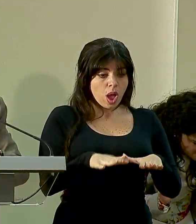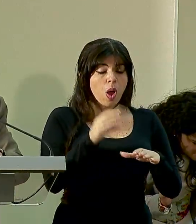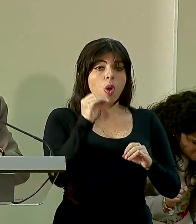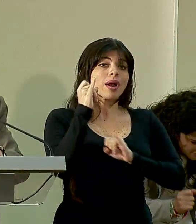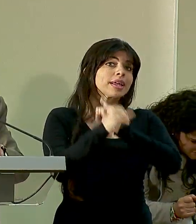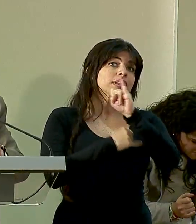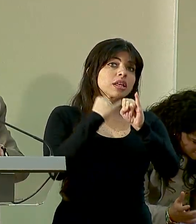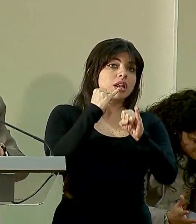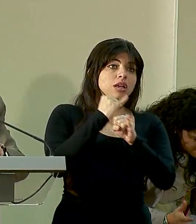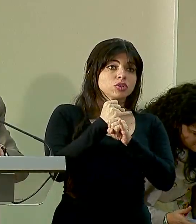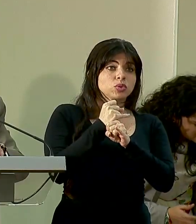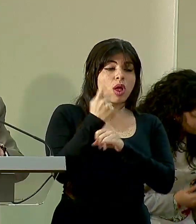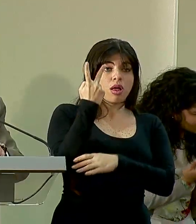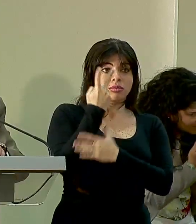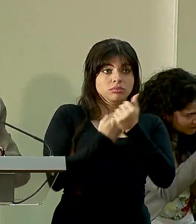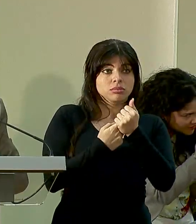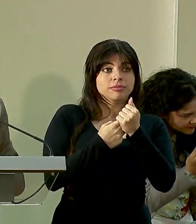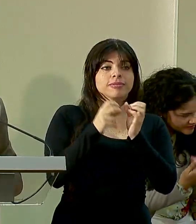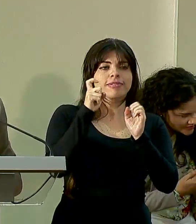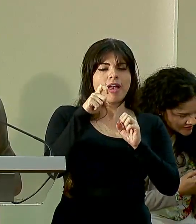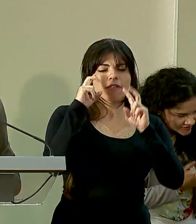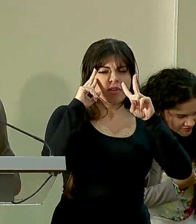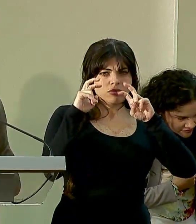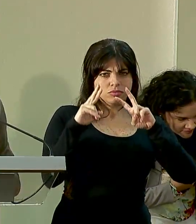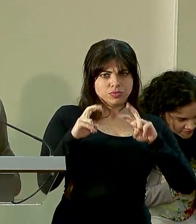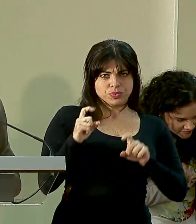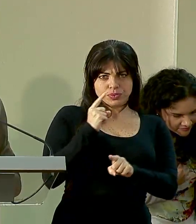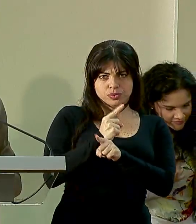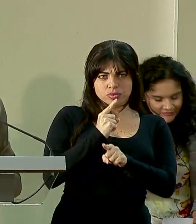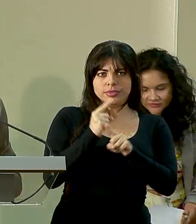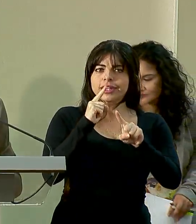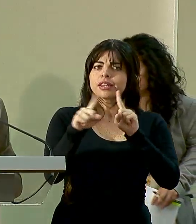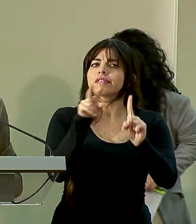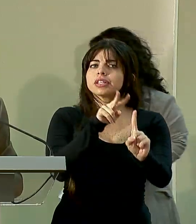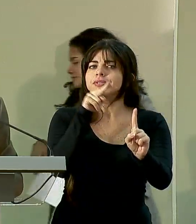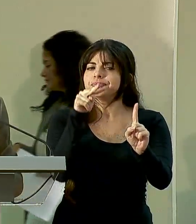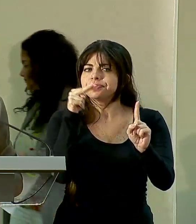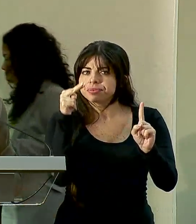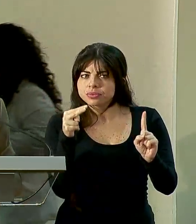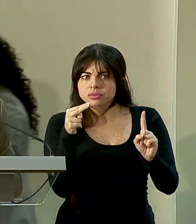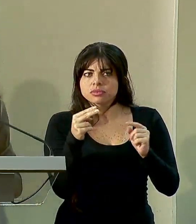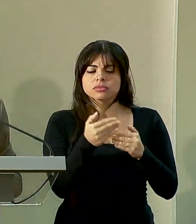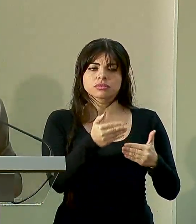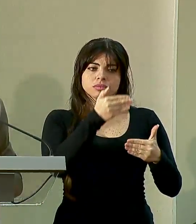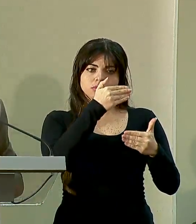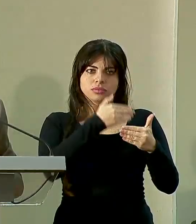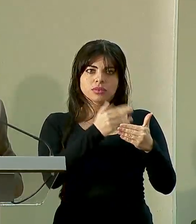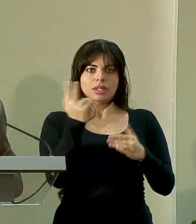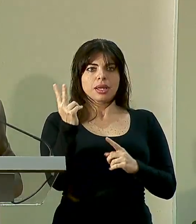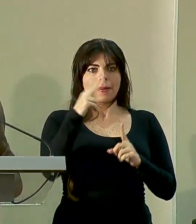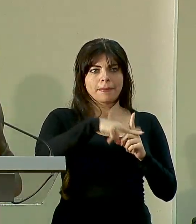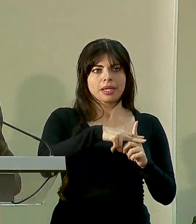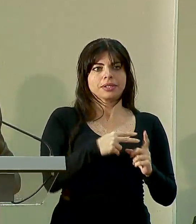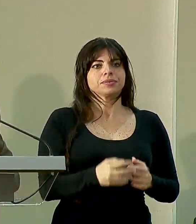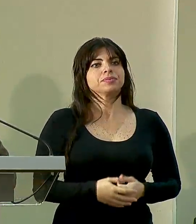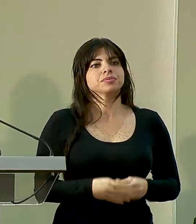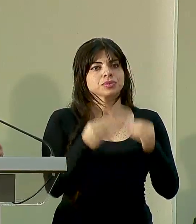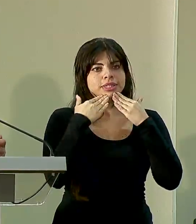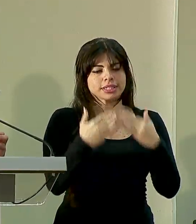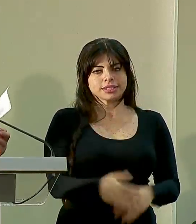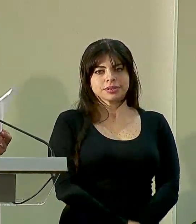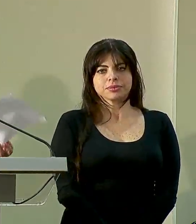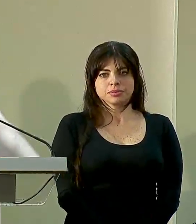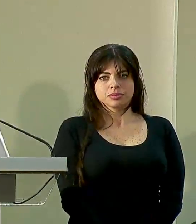internacional sea debidamente verificada en sus diferentes dimensiones de previo a su implementación. Muchas